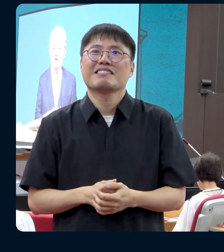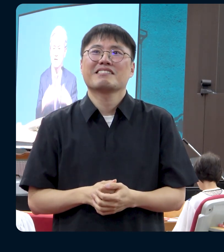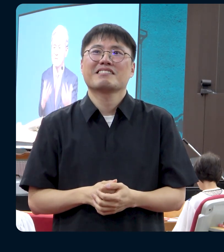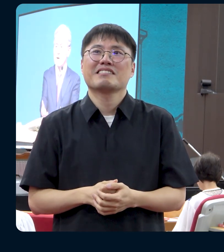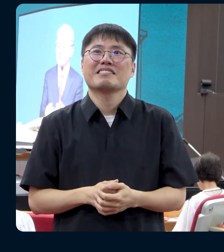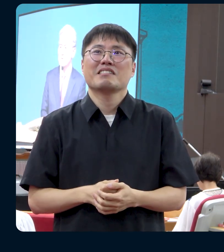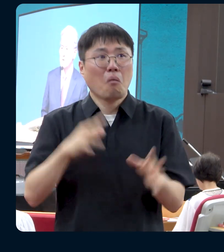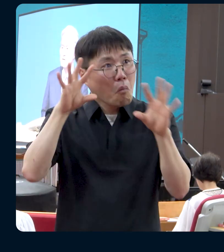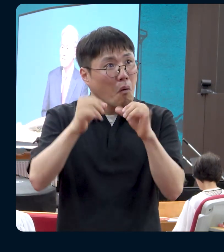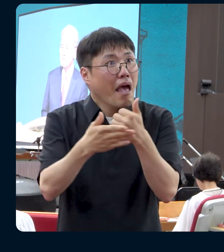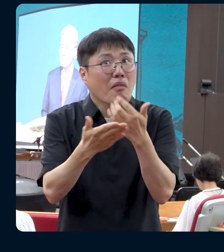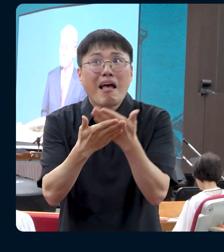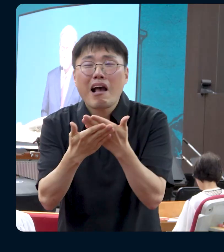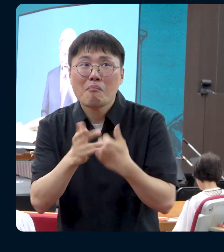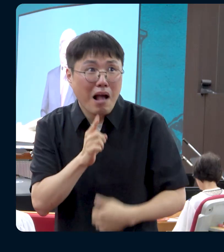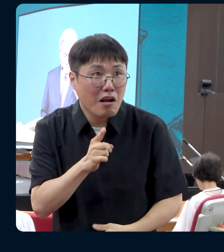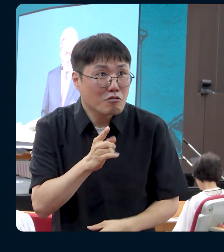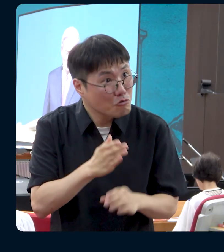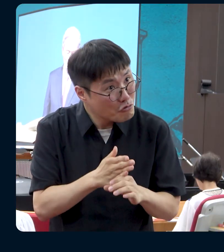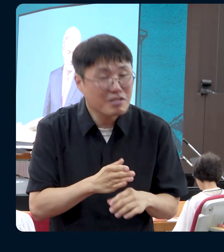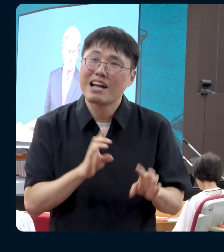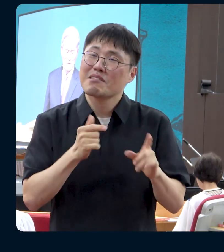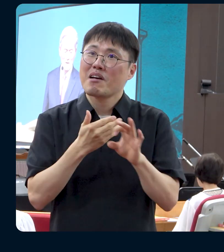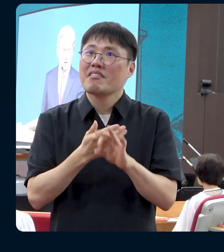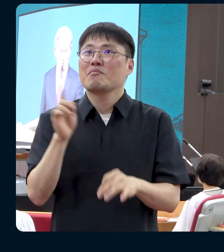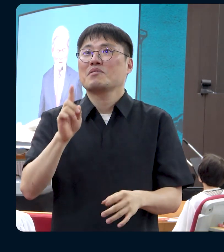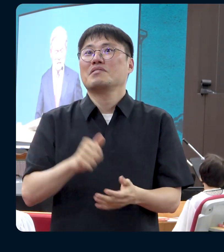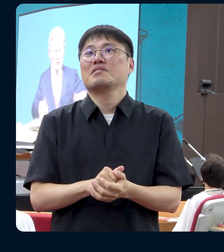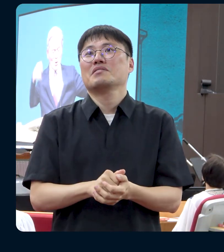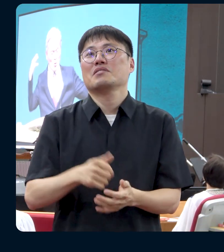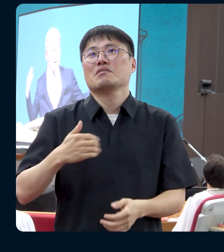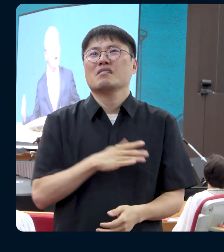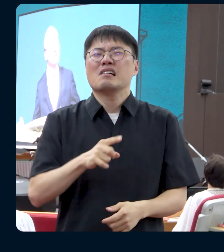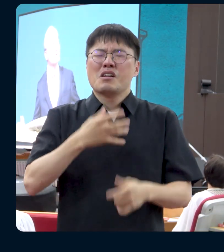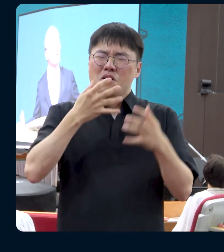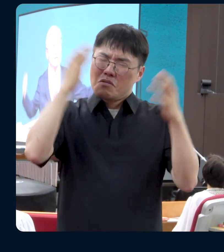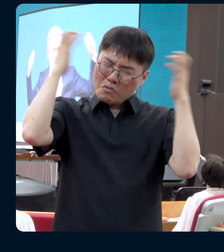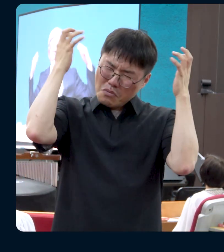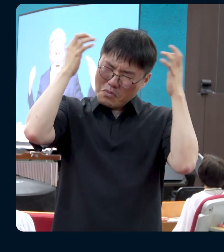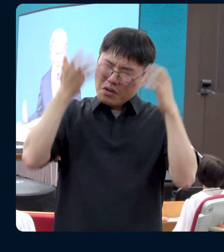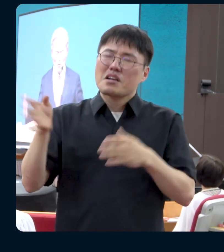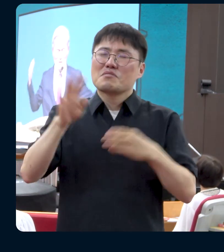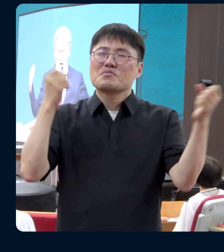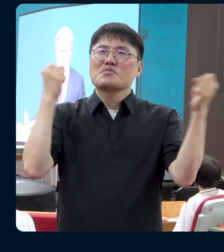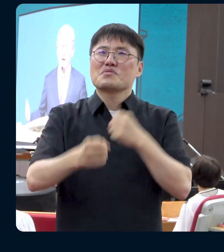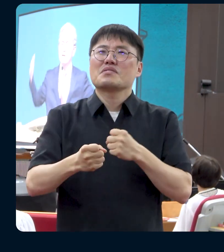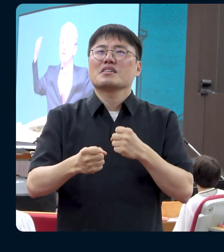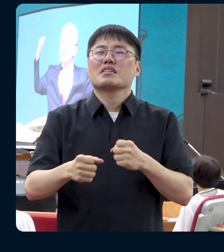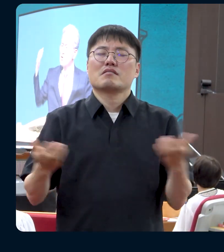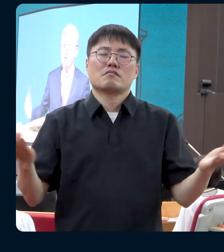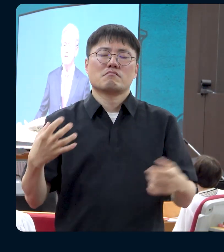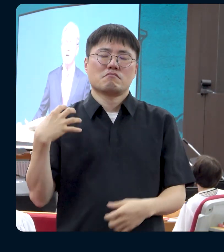하면서 동정을 구하기 위해서 이렇게 말하고 있습니까? 아니면 우리는 이렇게 고생하면서도 이 사명을 감당한